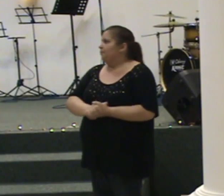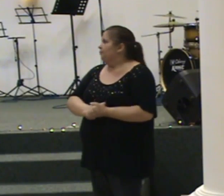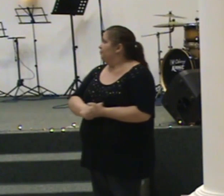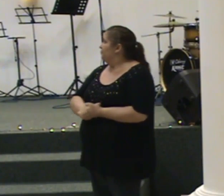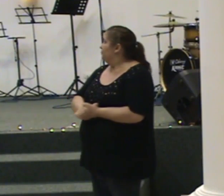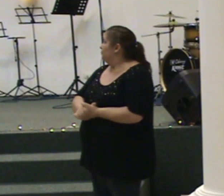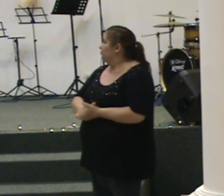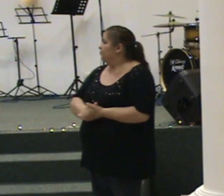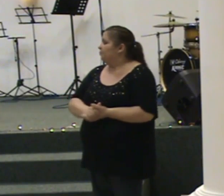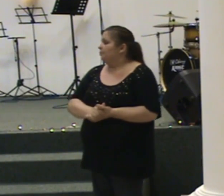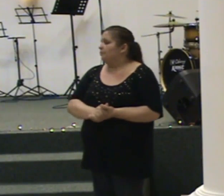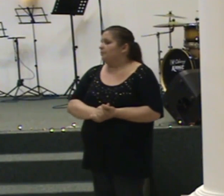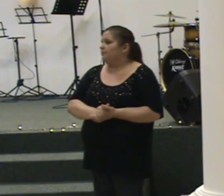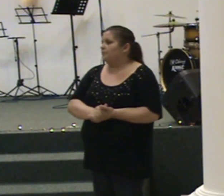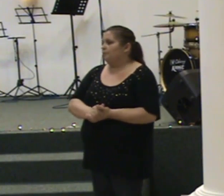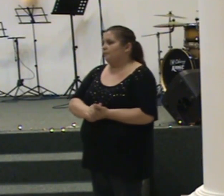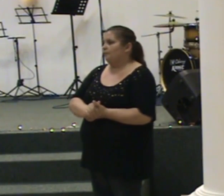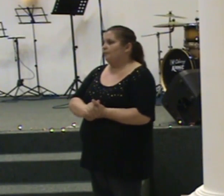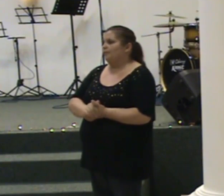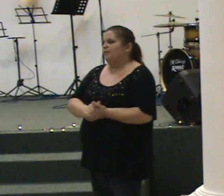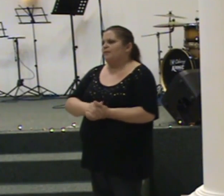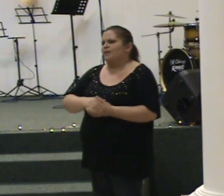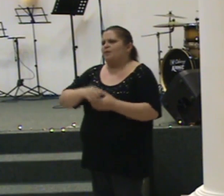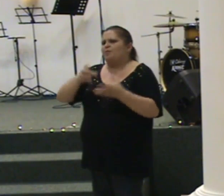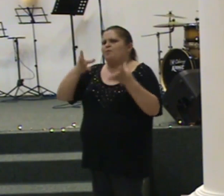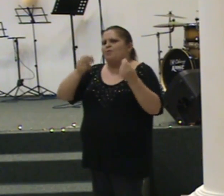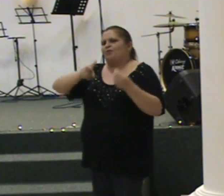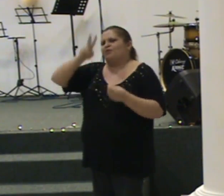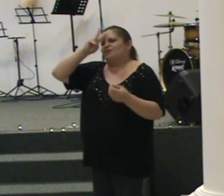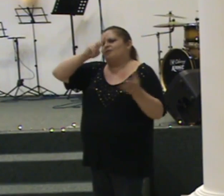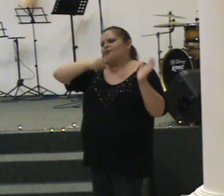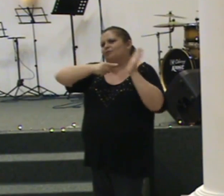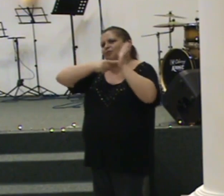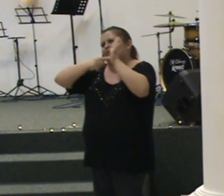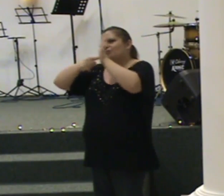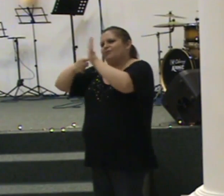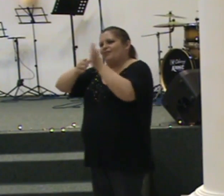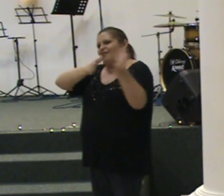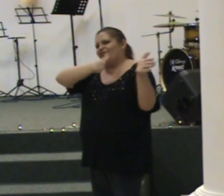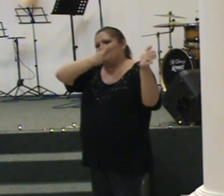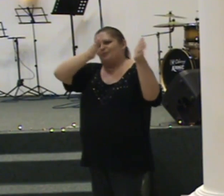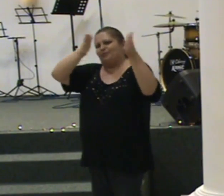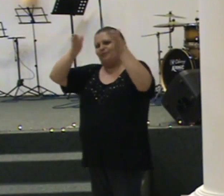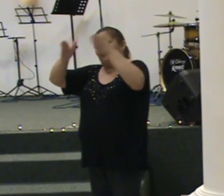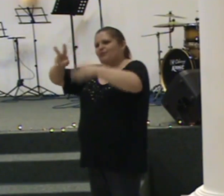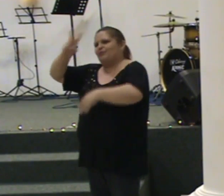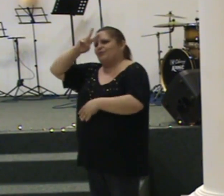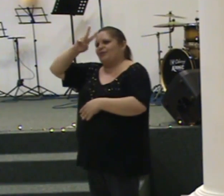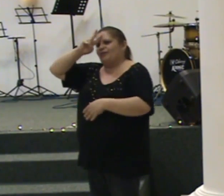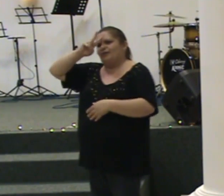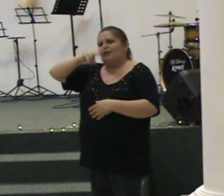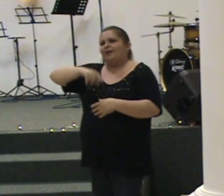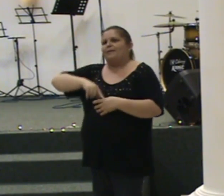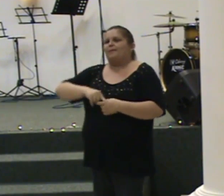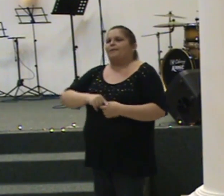histórias, muitas histórias que eu já contei aqui de ilustração, esses dias atrás a Ellen